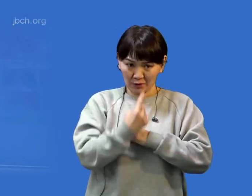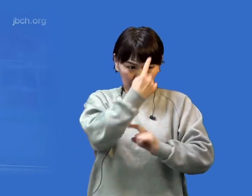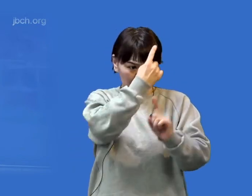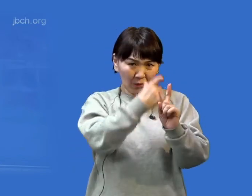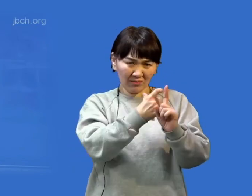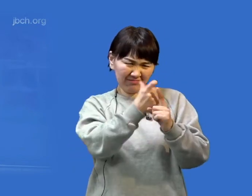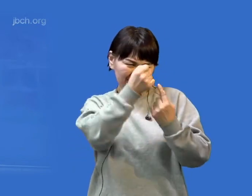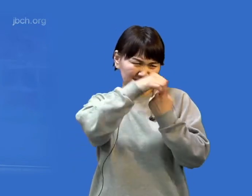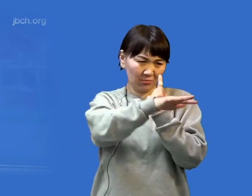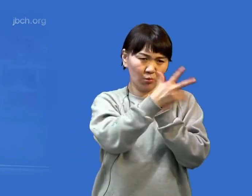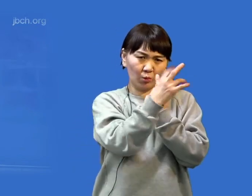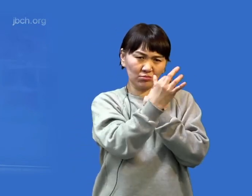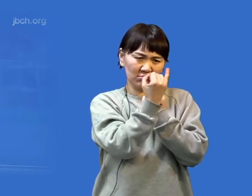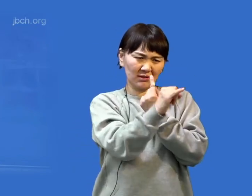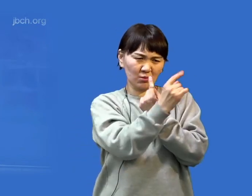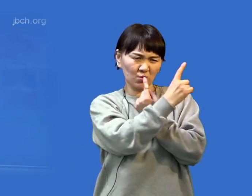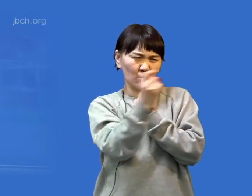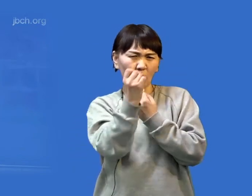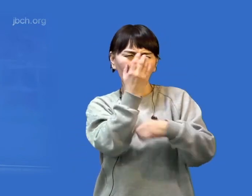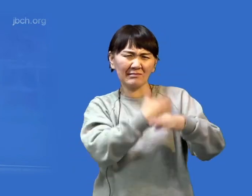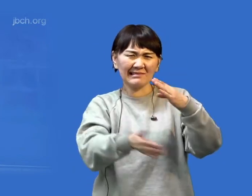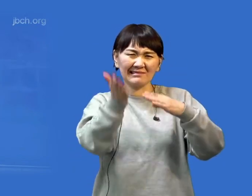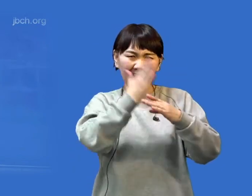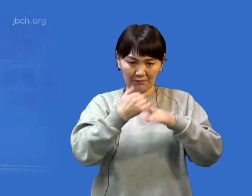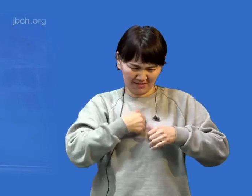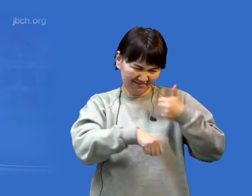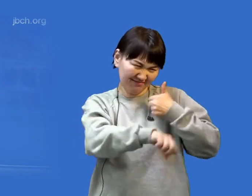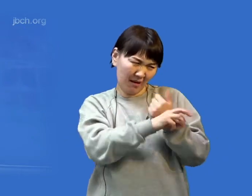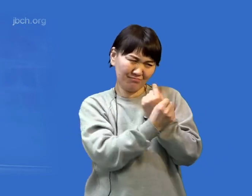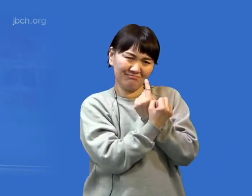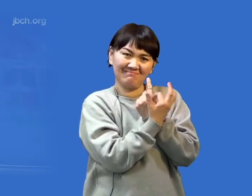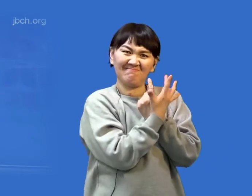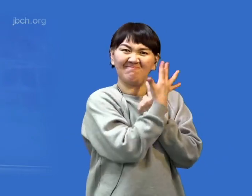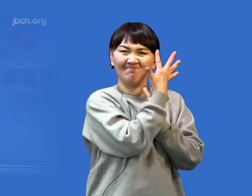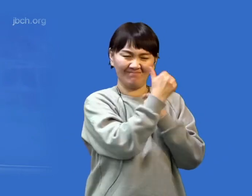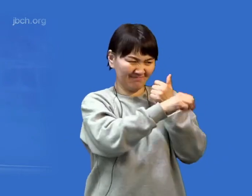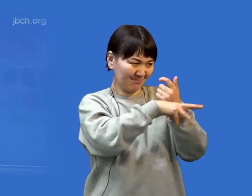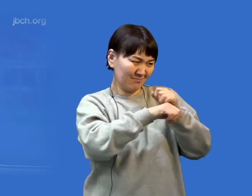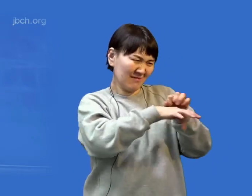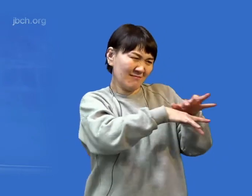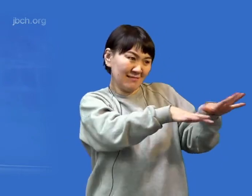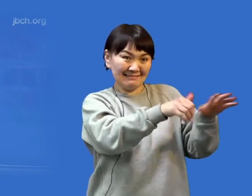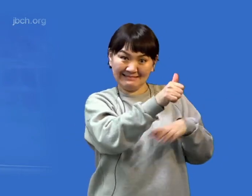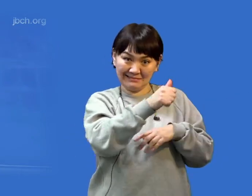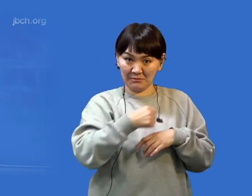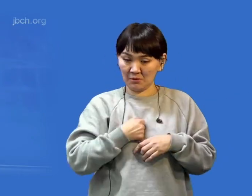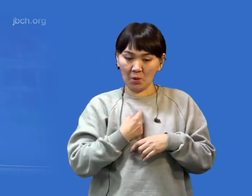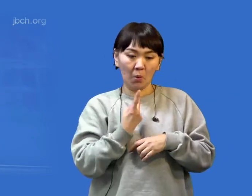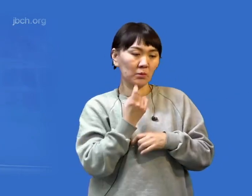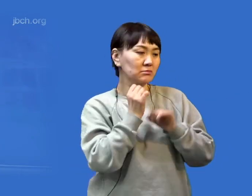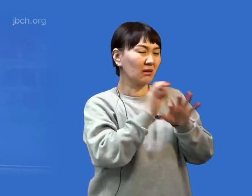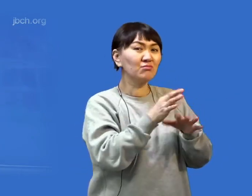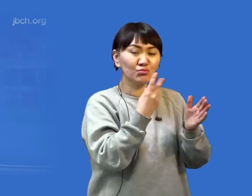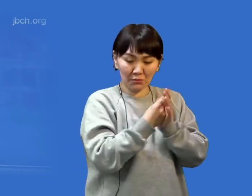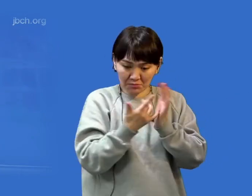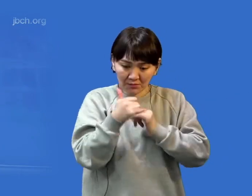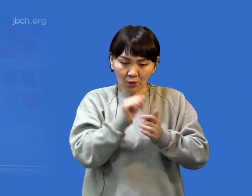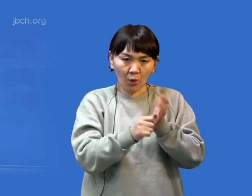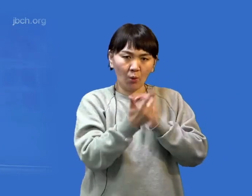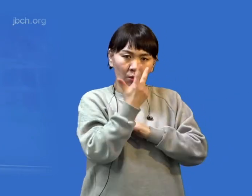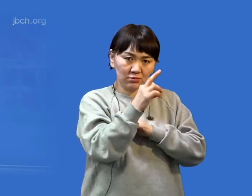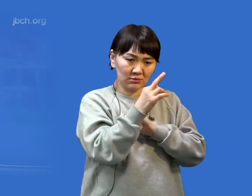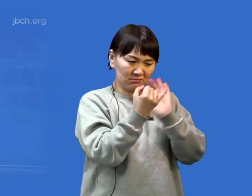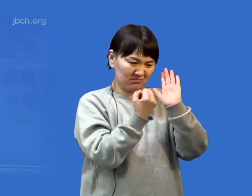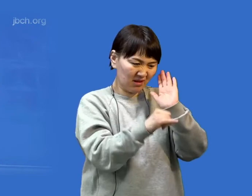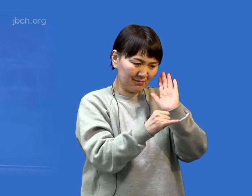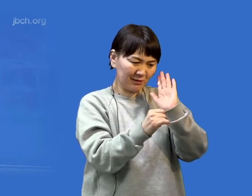үр жимсийг ургуулах хэрэгтэй атал тийм юм болж гинүү. Тэг үр тарцхаар л 30 дахин, 60 дахин, 100 дахин одоо ургахгүй